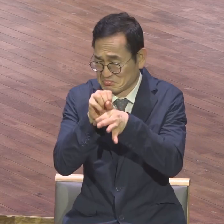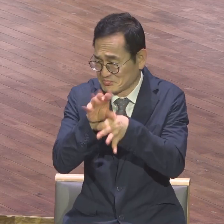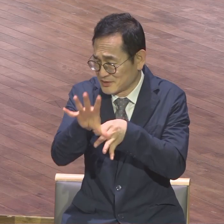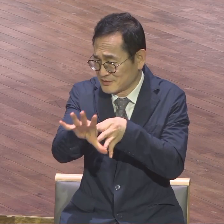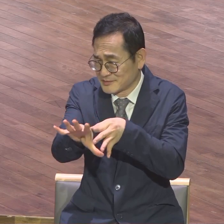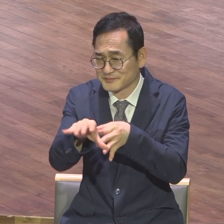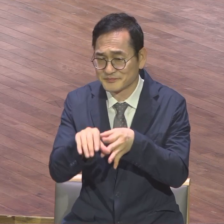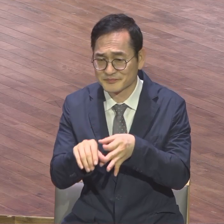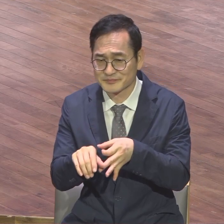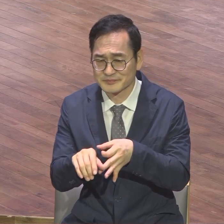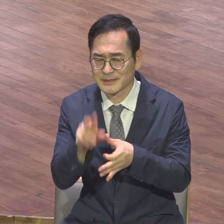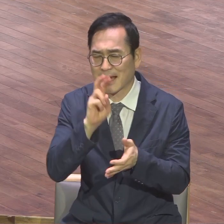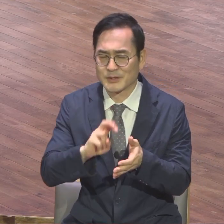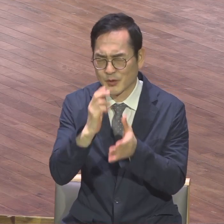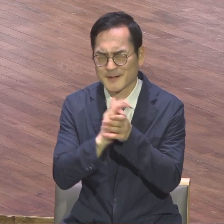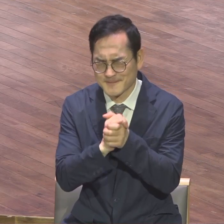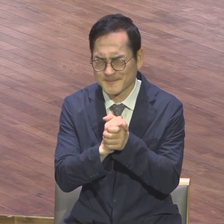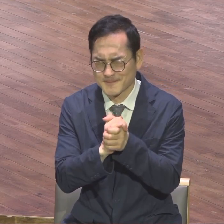기적이 일어났어요.